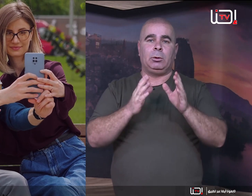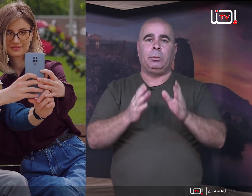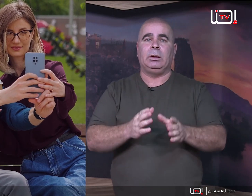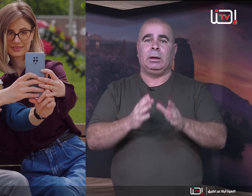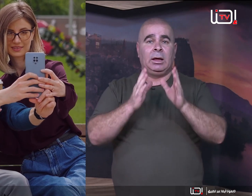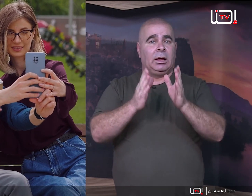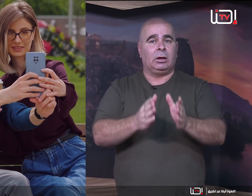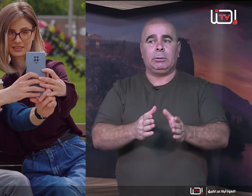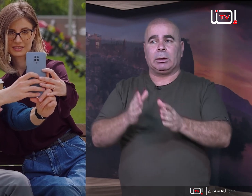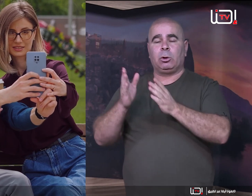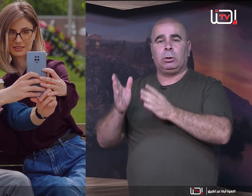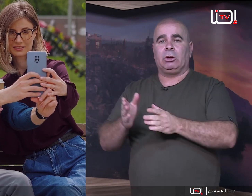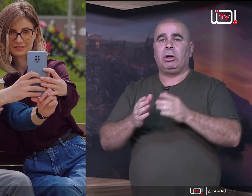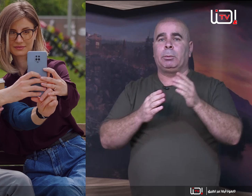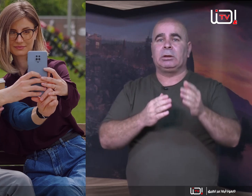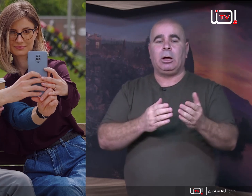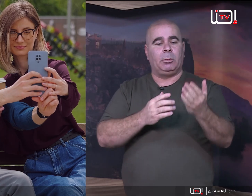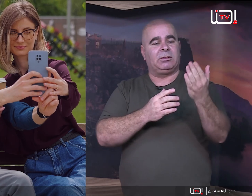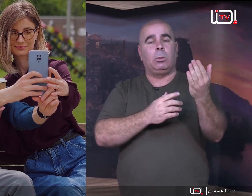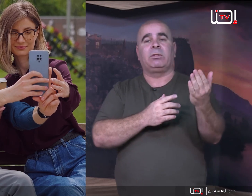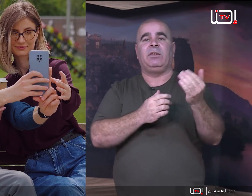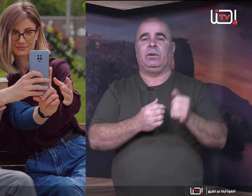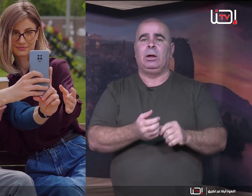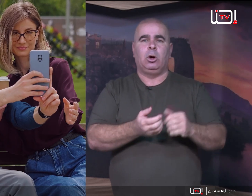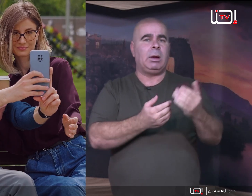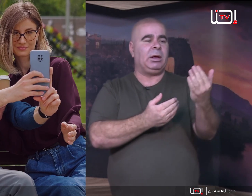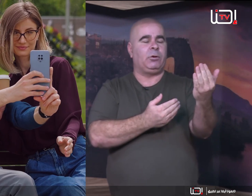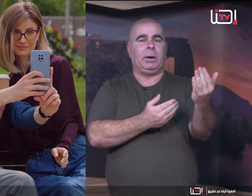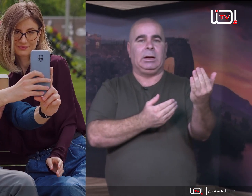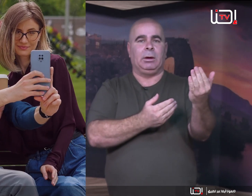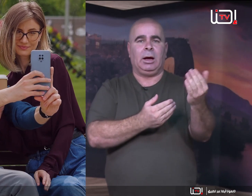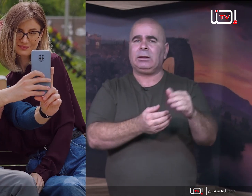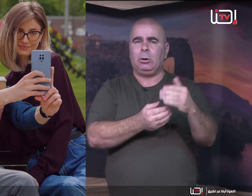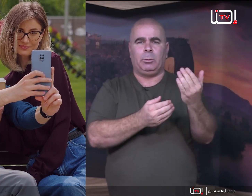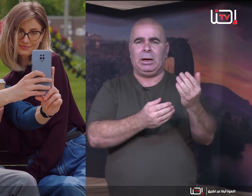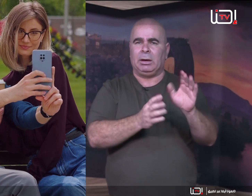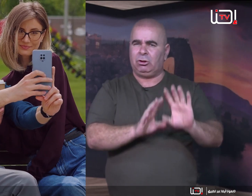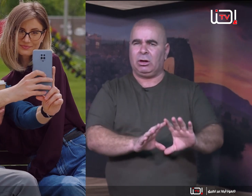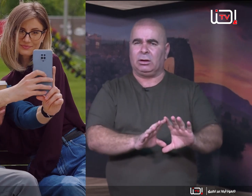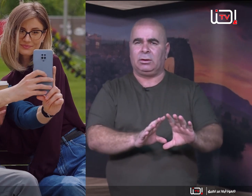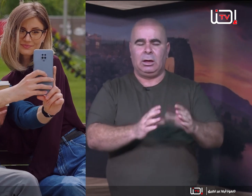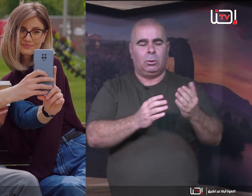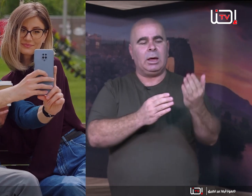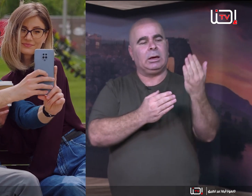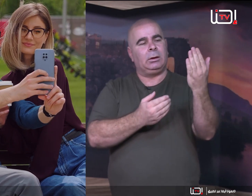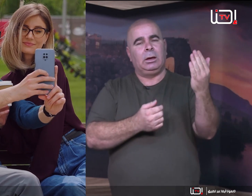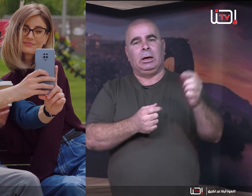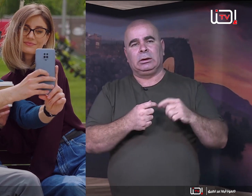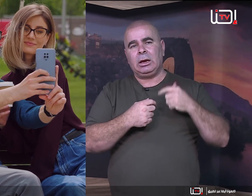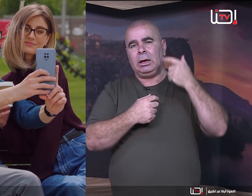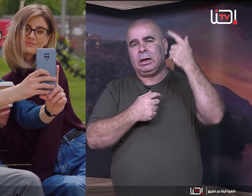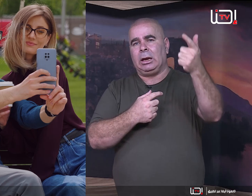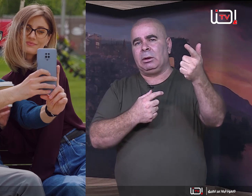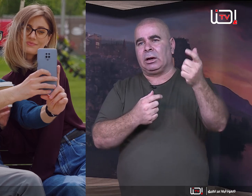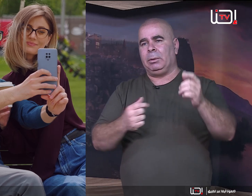الافلام انه خطيبتك بتقعد مع شاب وبتطلع وبتصور سيلفي وما بيعرف انه بعلمها حتى لو انه بيعلمها الشيء غلط ولكن